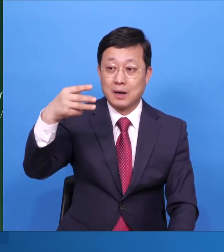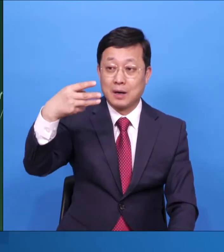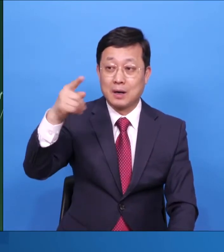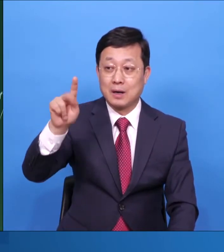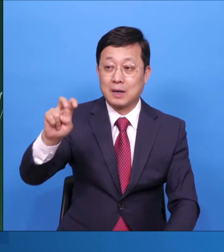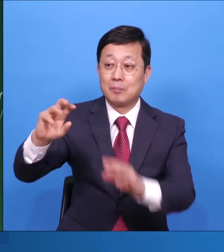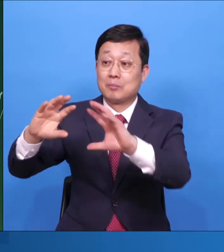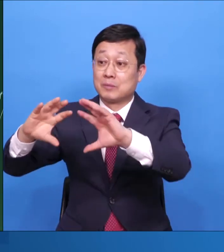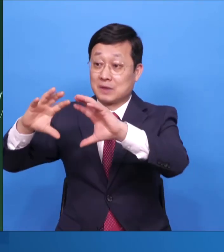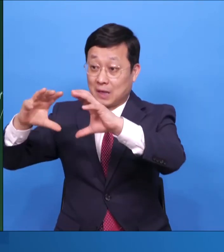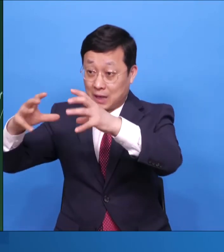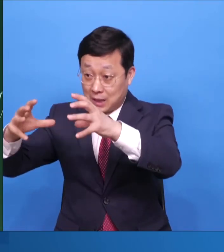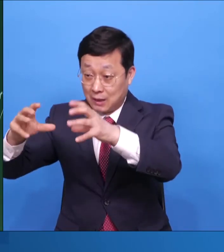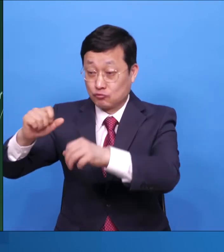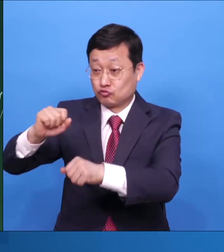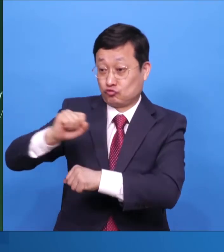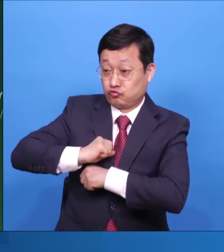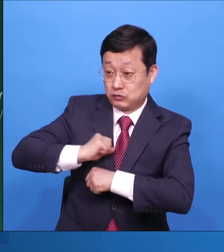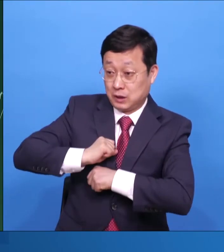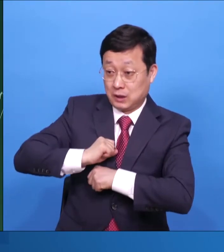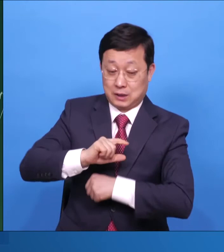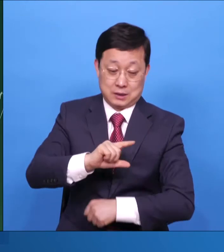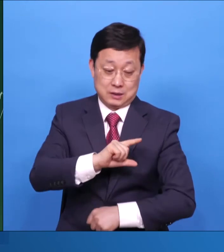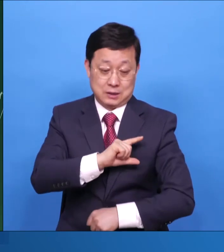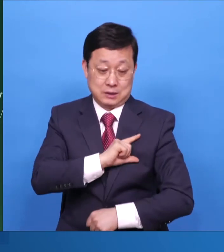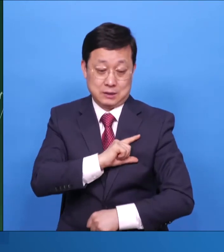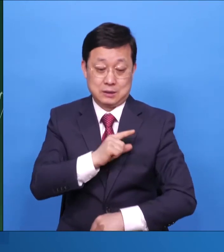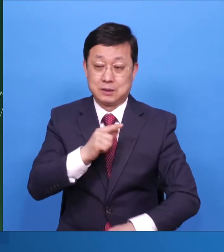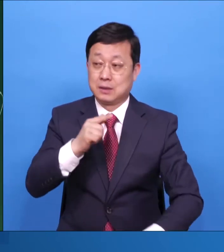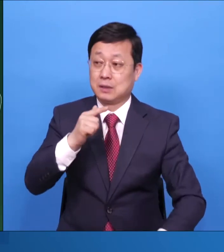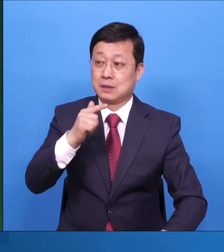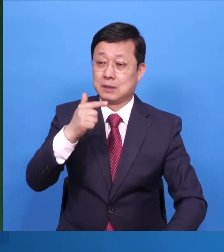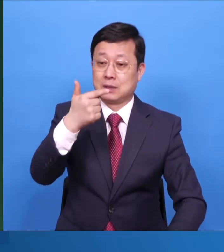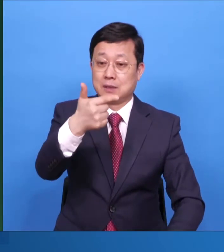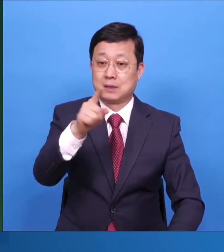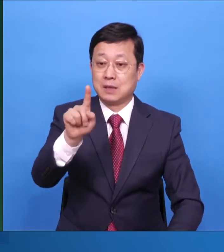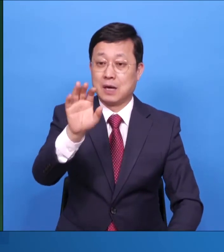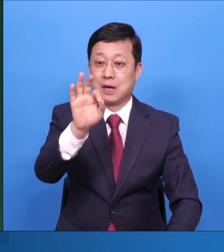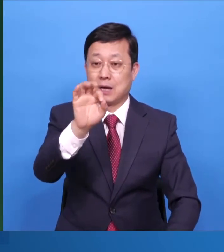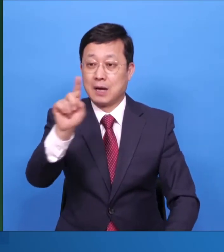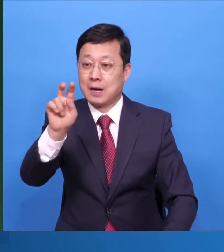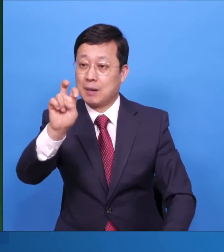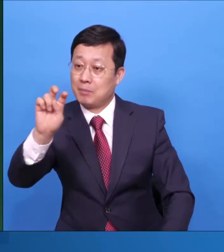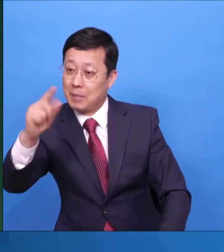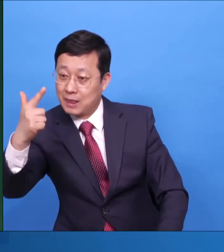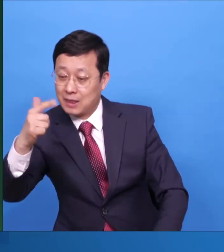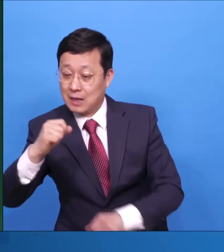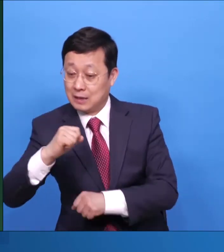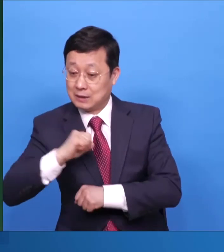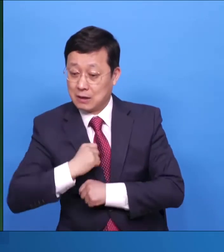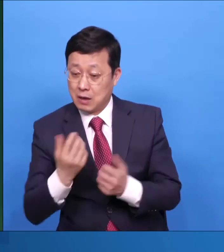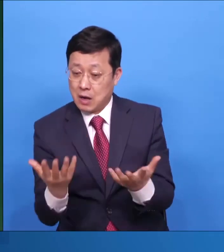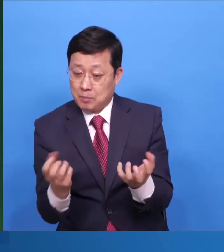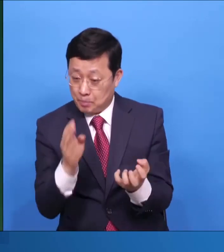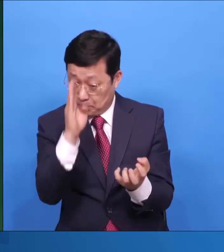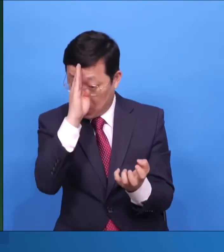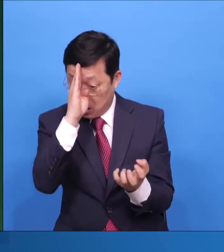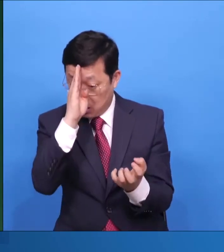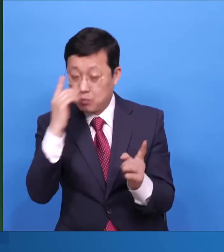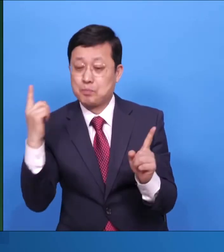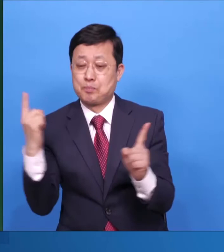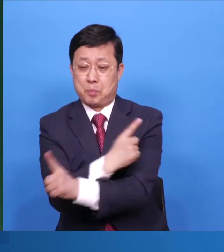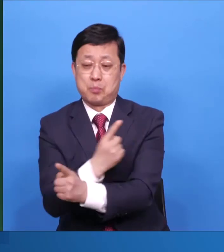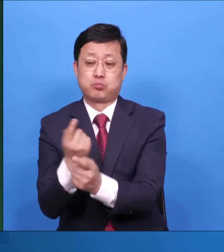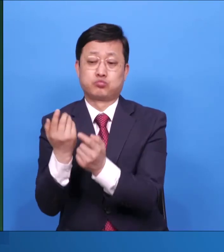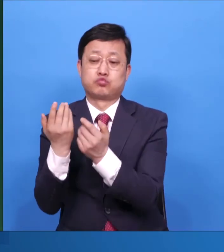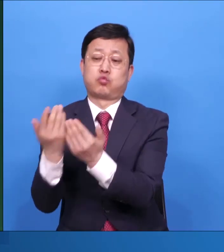장군 나아만의 병을 고칩니다. Vemos que sanaron la enfermedad de Naamán, que era el mayor soldado. 아주